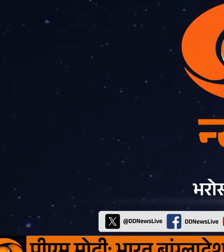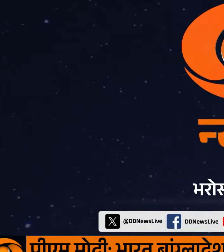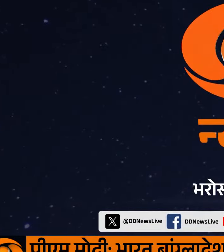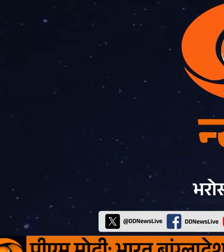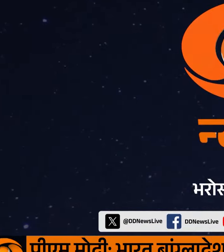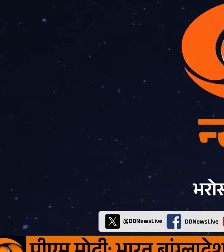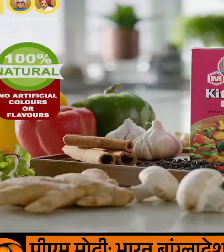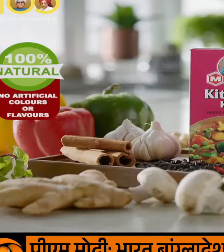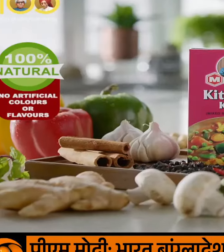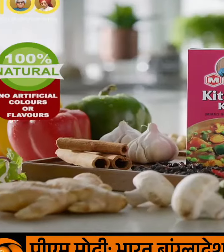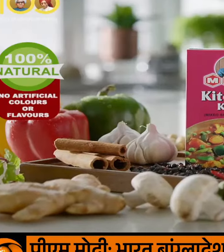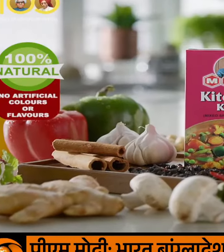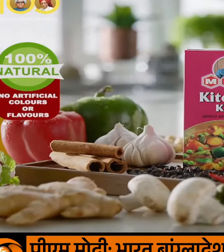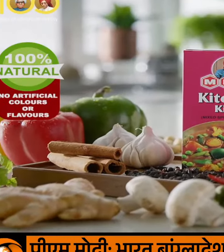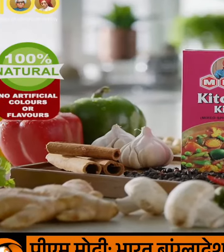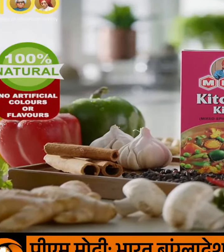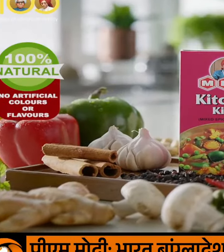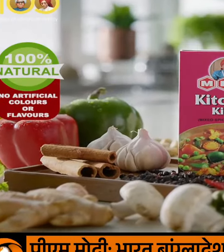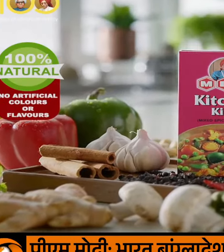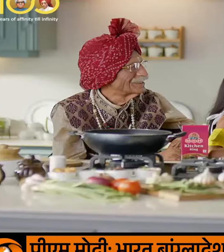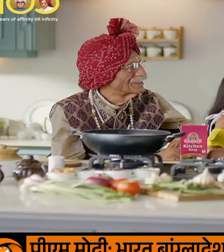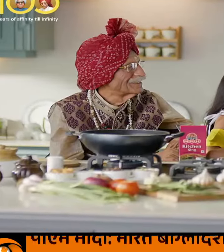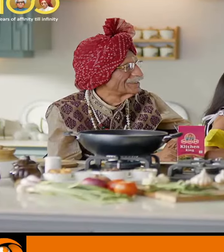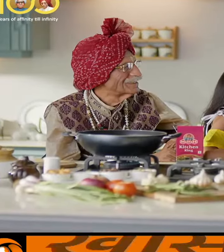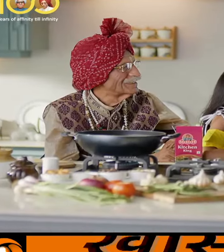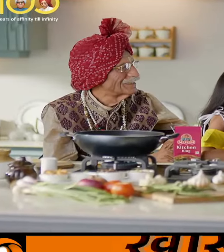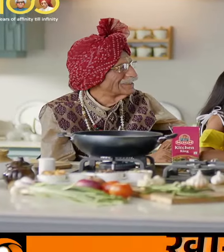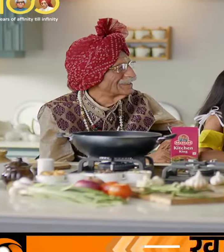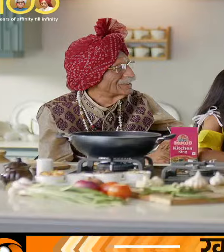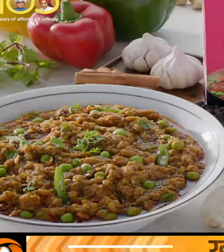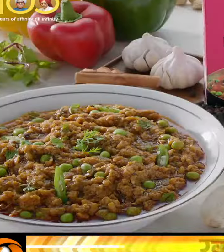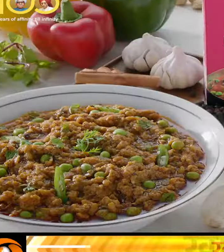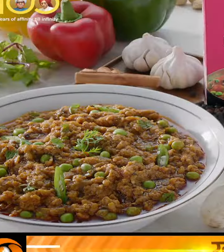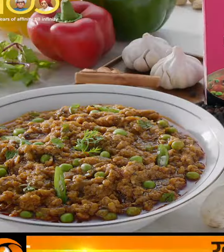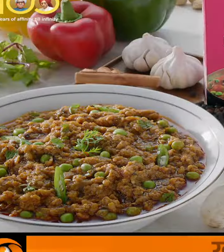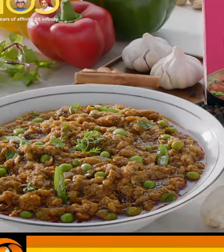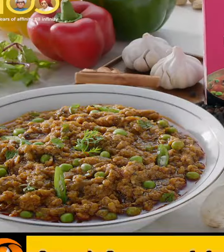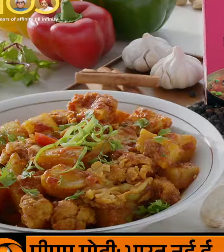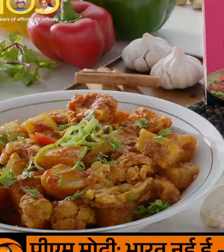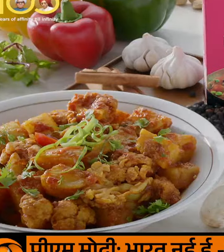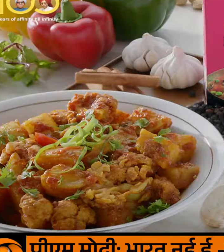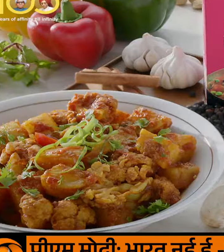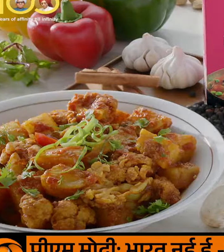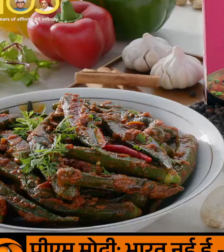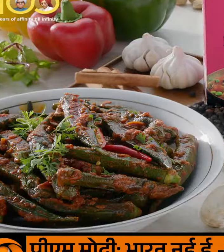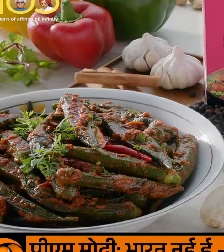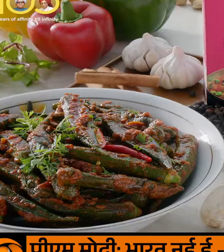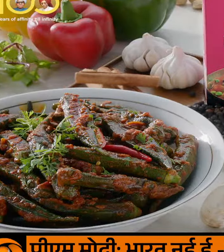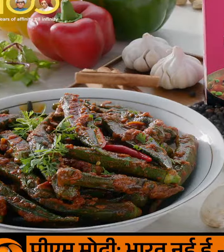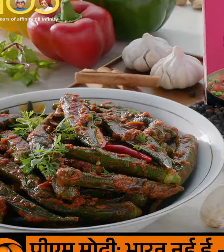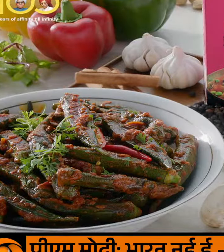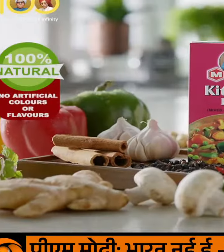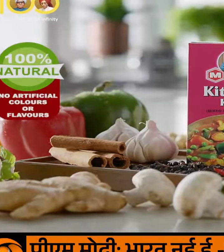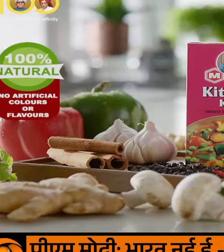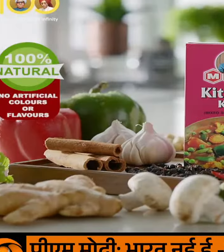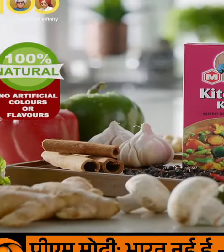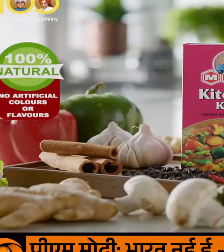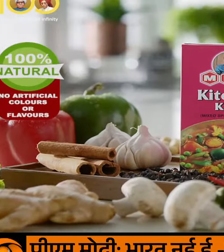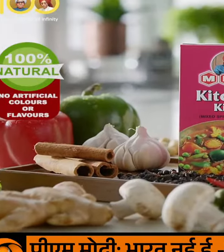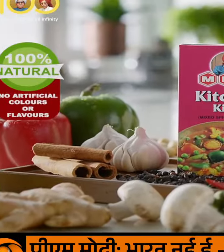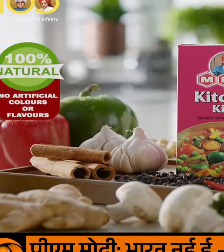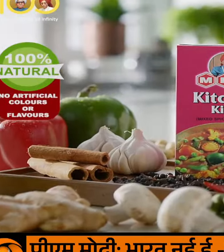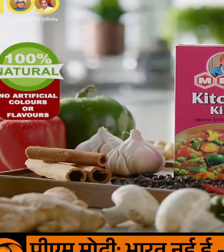का एमडीएच का किचन किंग किचन में हो तो हम सब कुछ बना सकते हैं बैंगन का भर्ता आलू गोभी भिंडी मसाला और भी